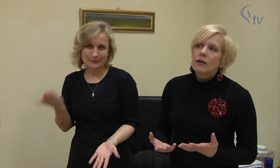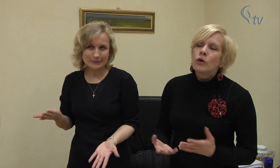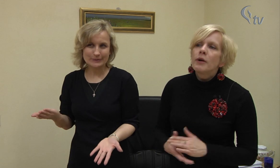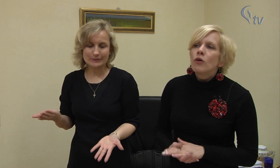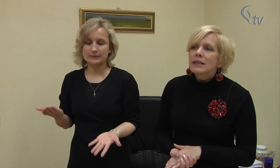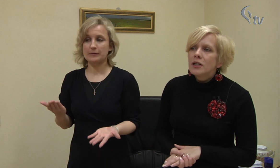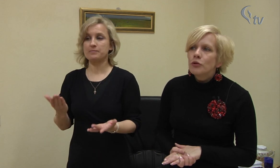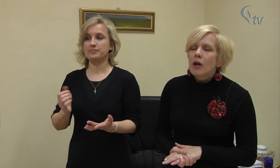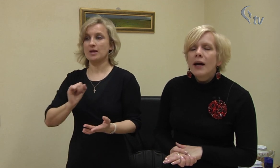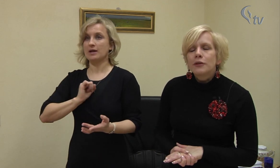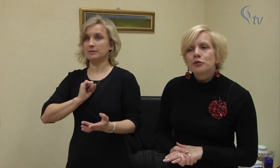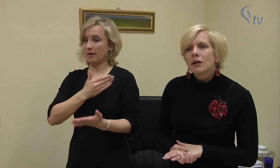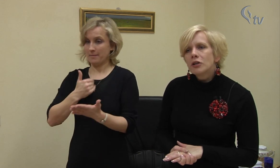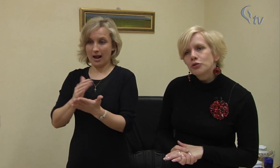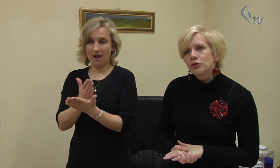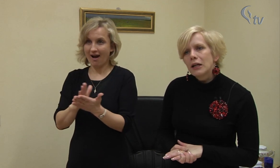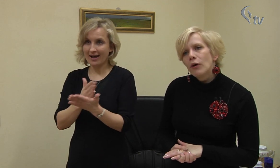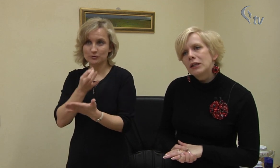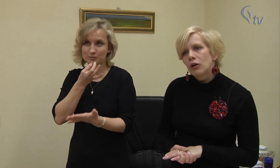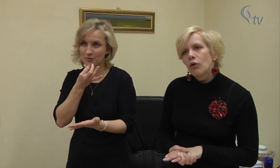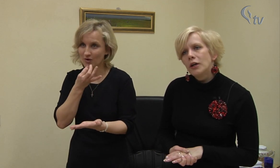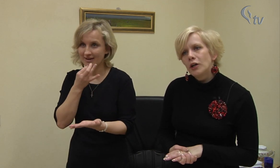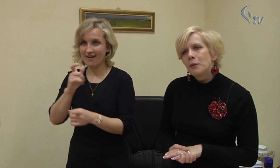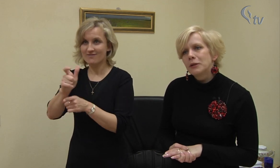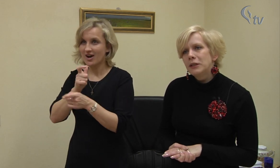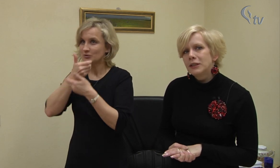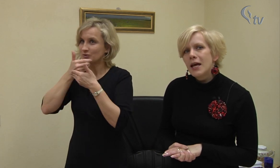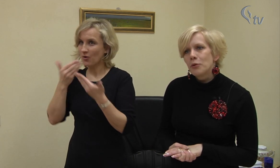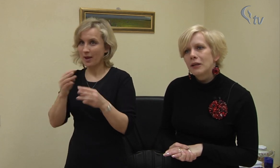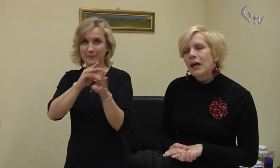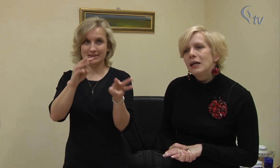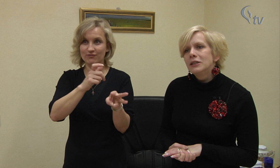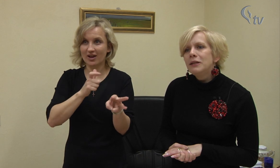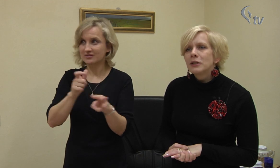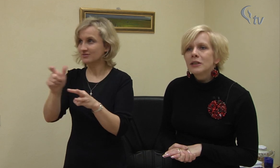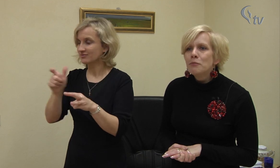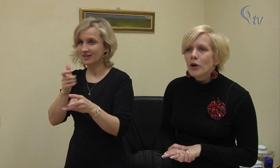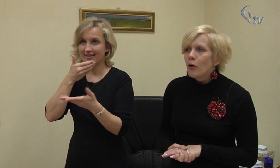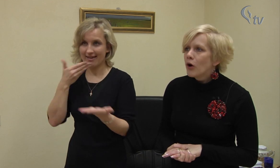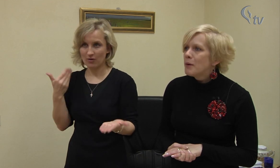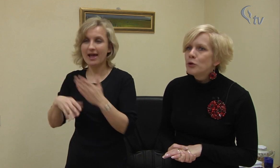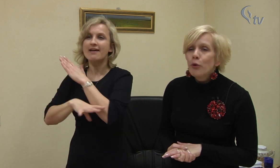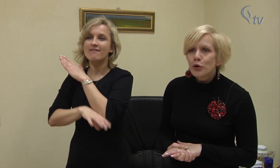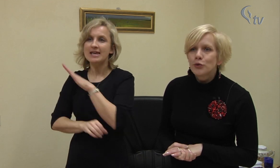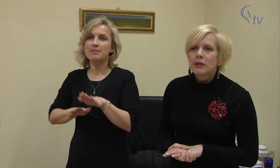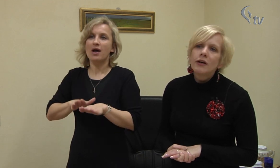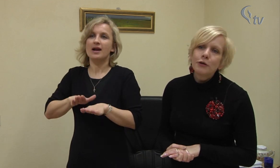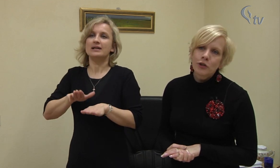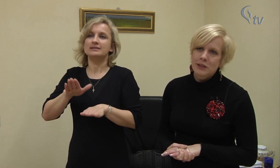kuna me ei ole saanud lahendustega vastust tegelikult ühelki asjaomaselt ministeeriumilt, siis viimase sammuna oleme me nüüd pöördunud isegi